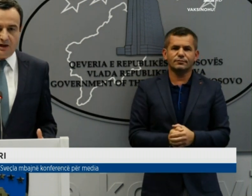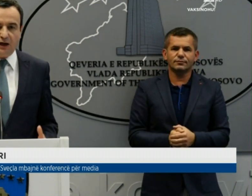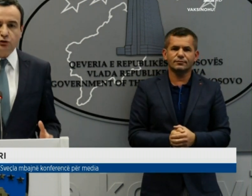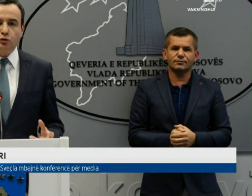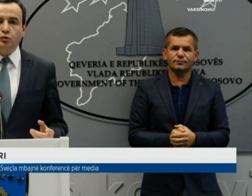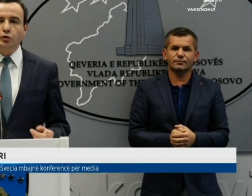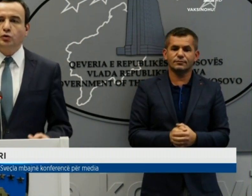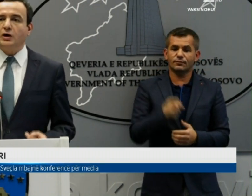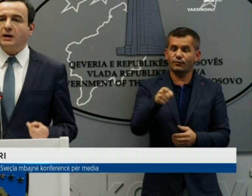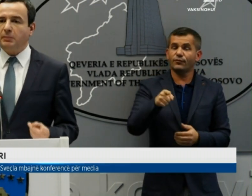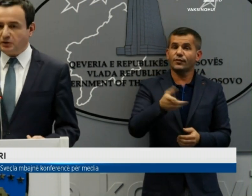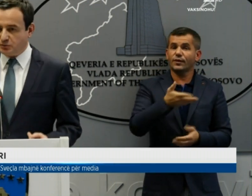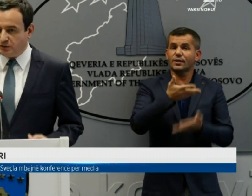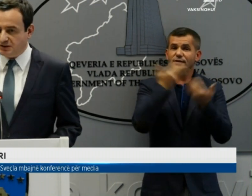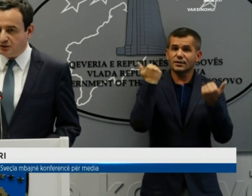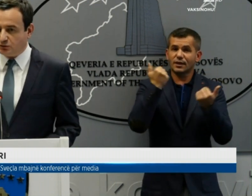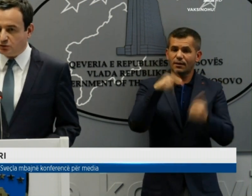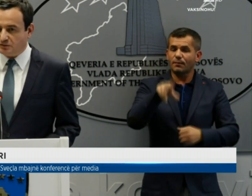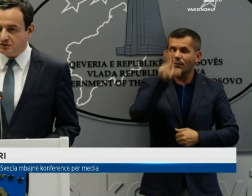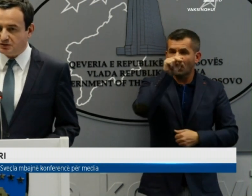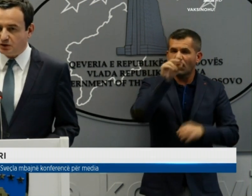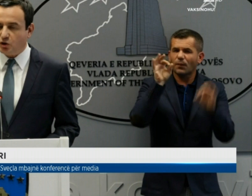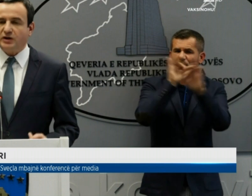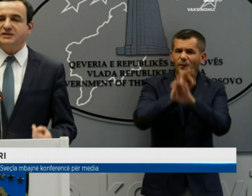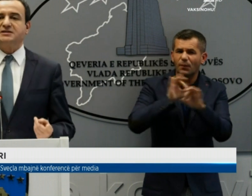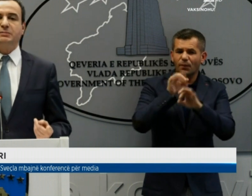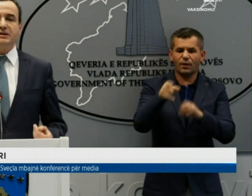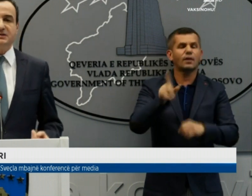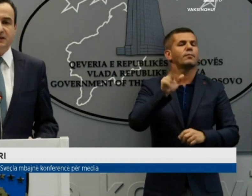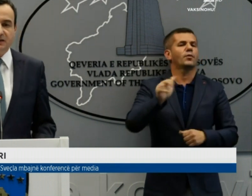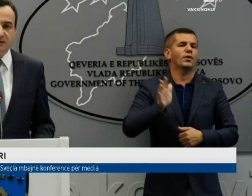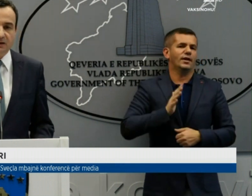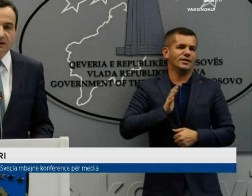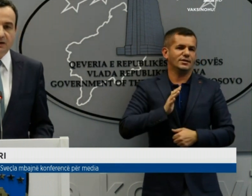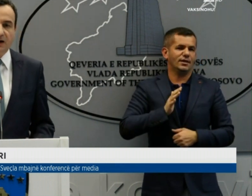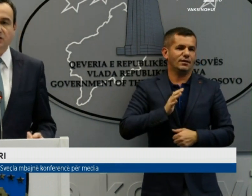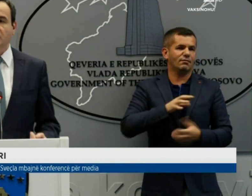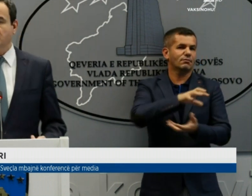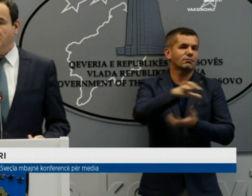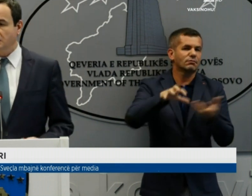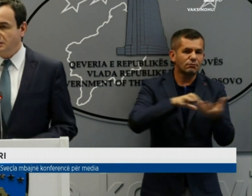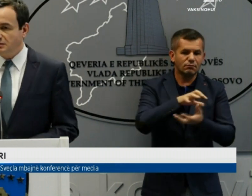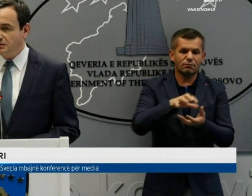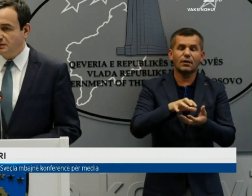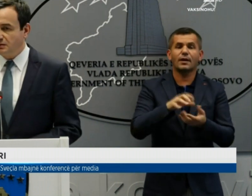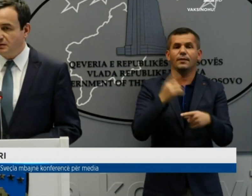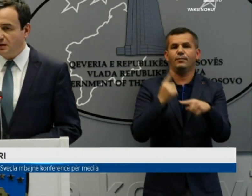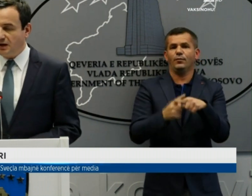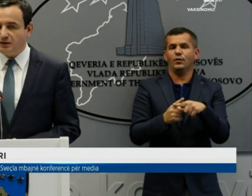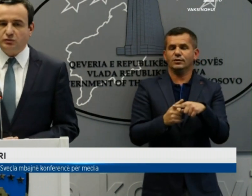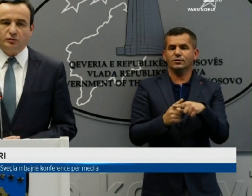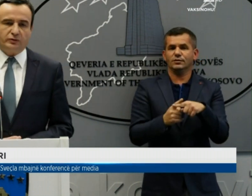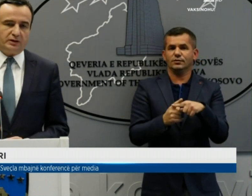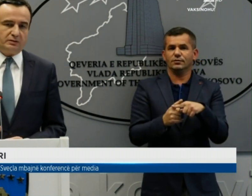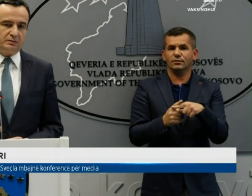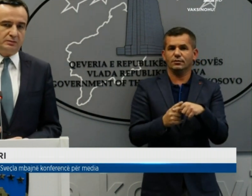Aty ku nuk ka pas polici të Kosovës, ka rrezik për incidente, e njëjtim edhe